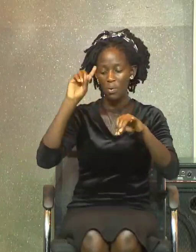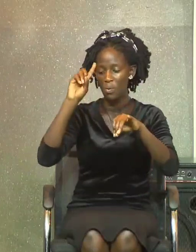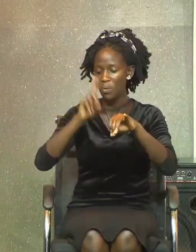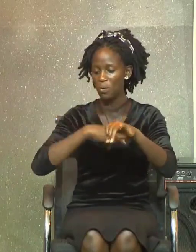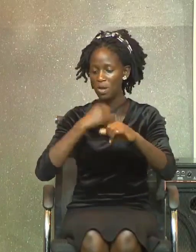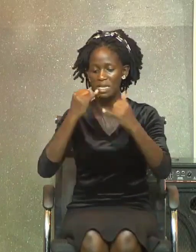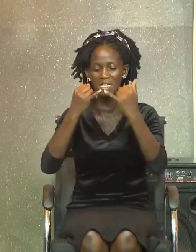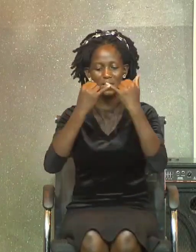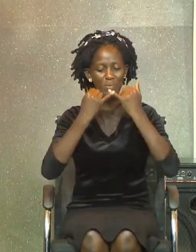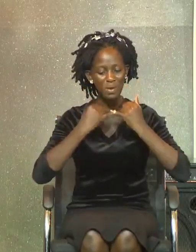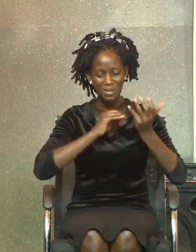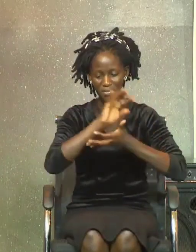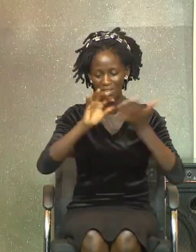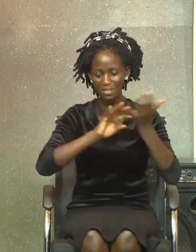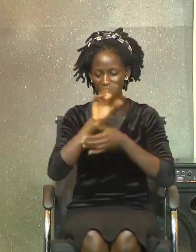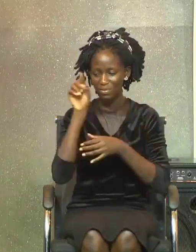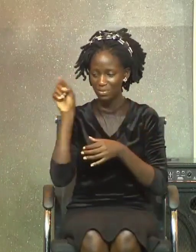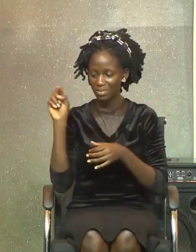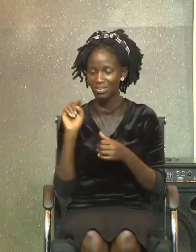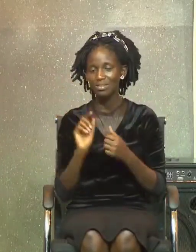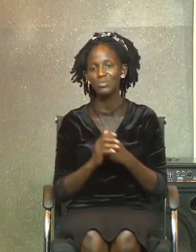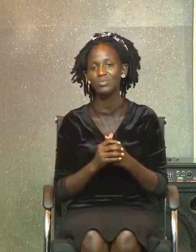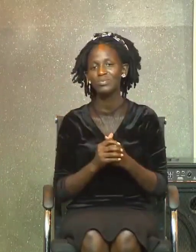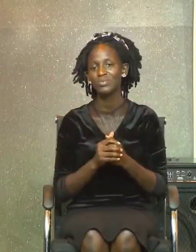ntabudde mukyala wo